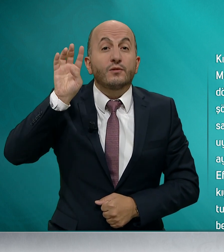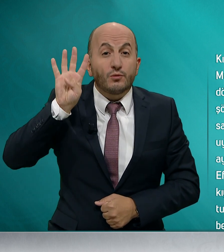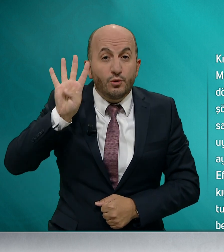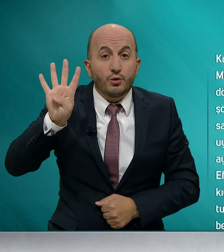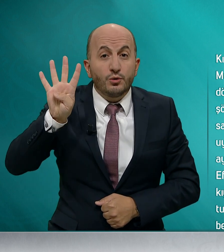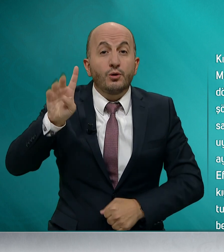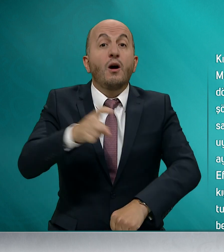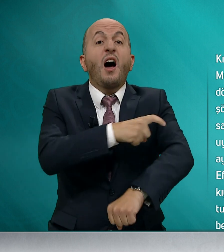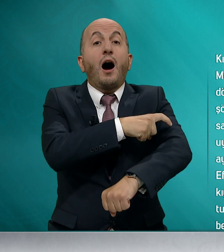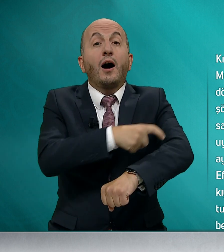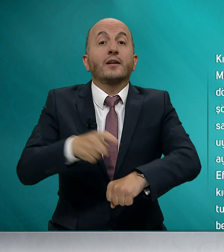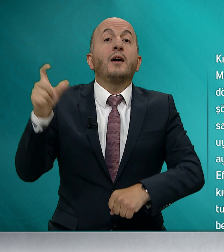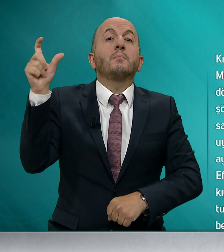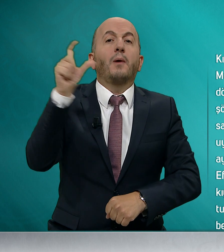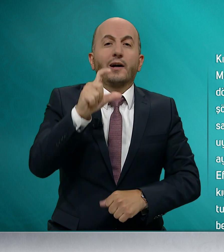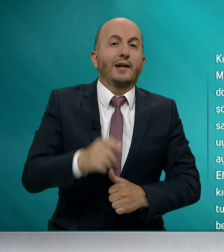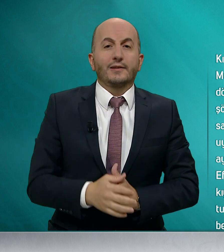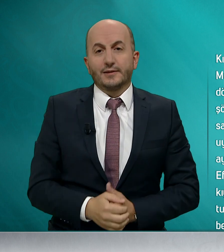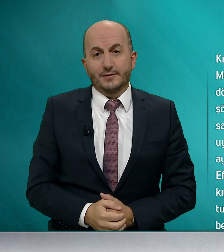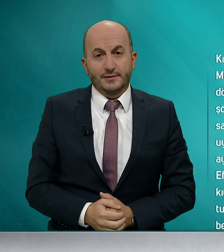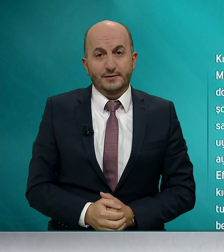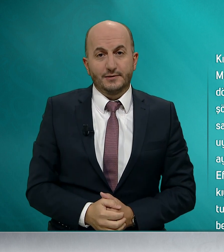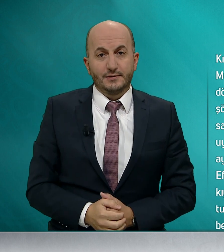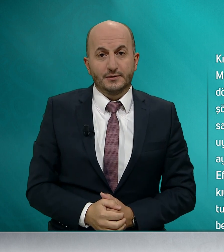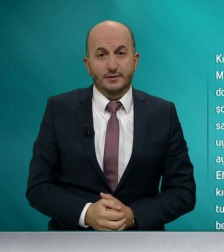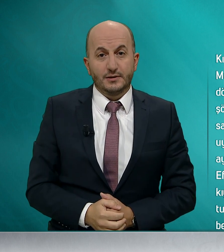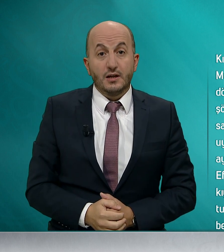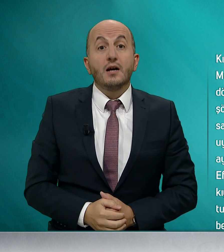Bunlardan 4'ü haram aylardır.